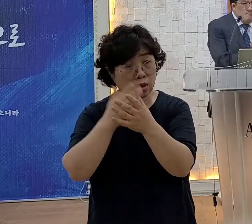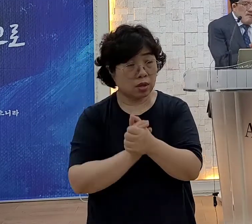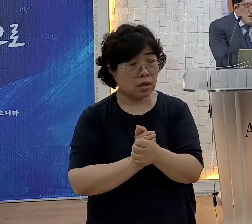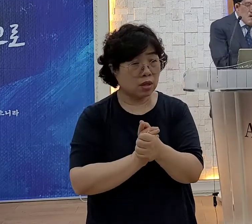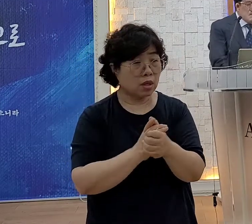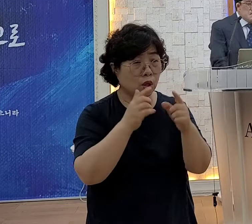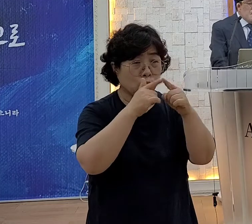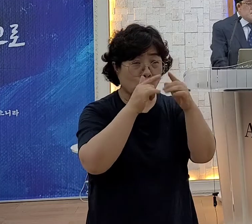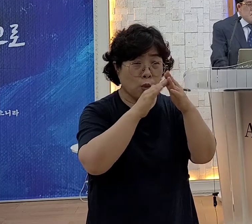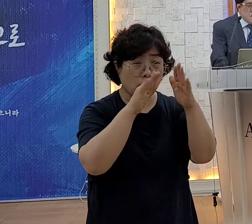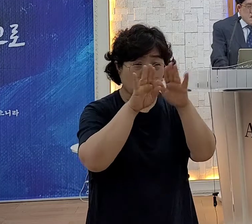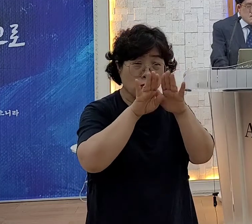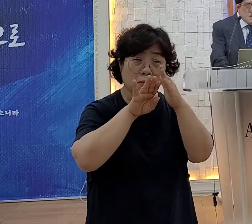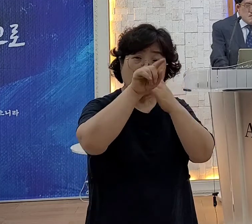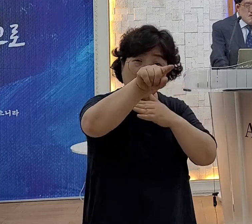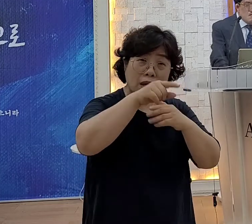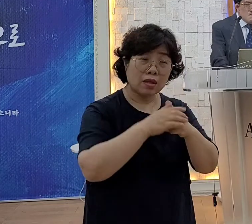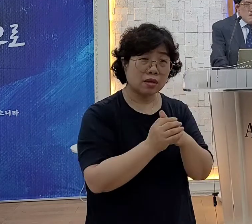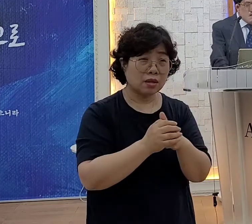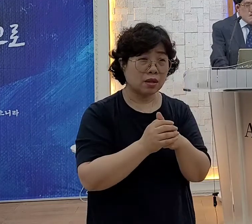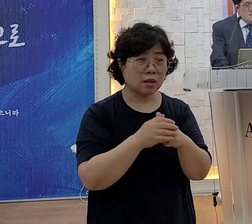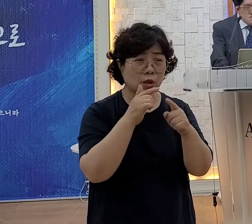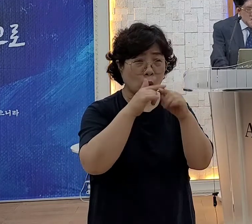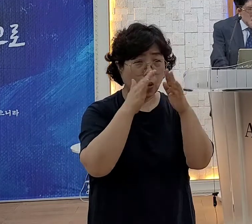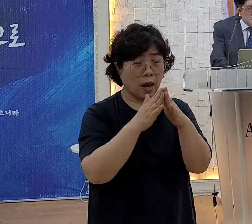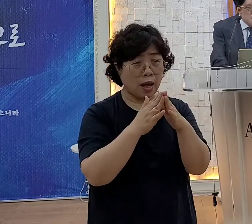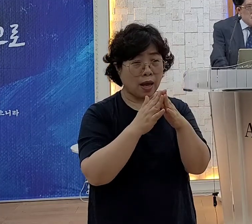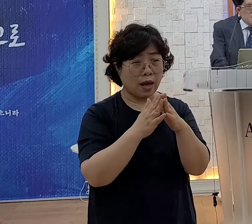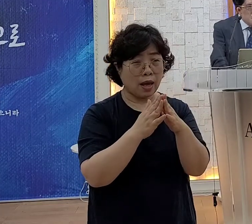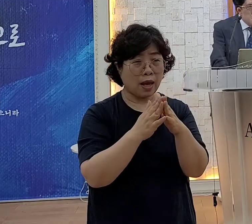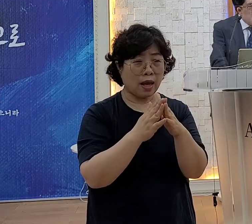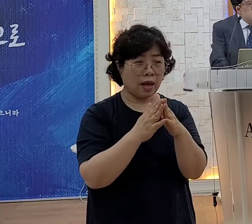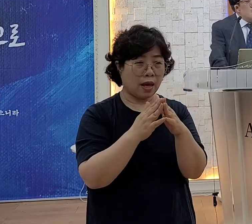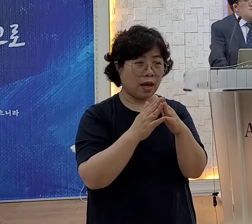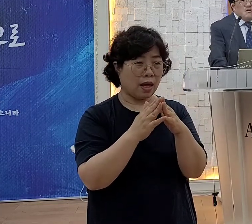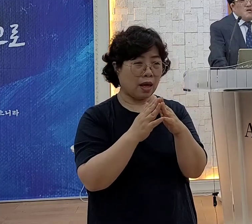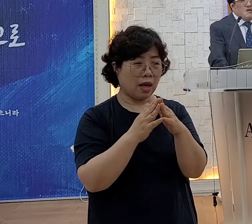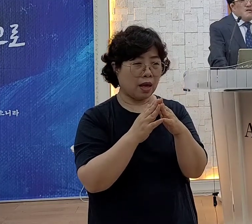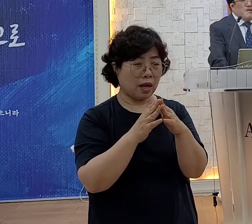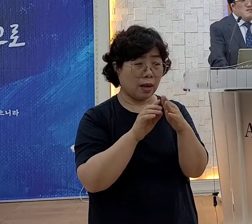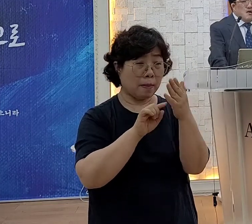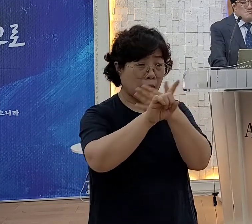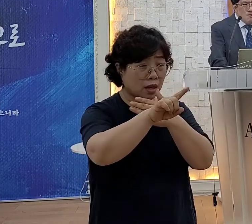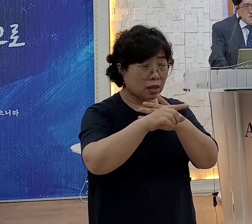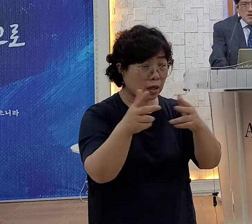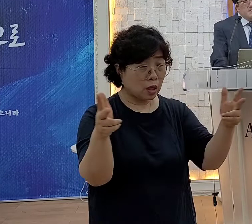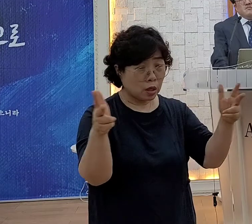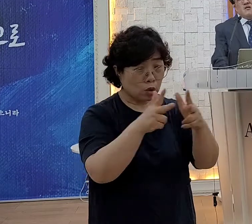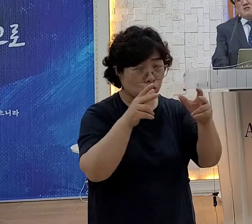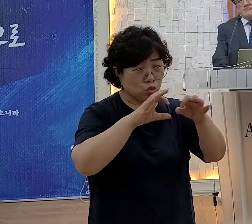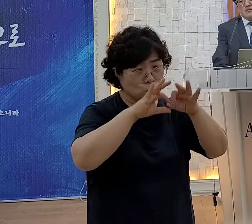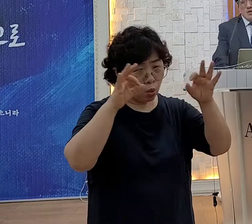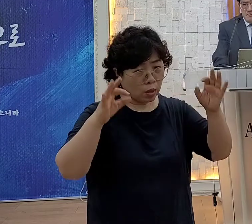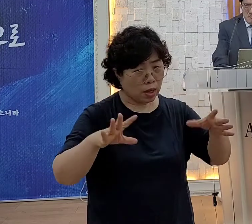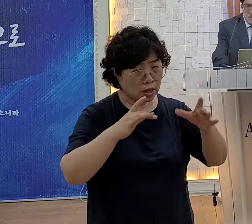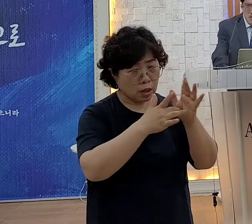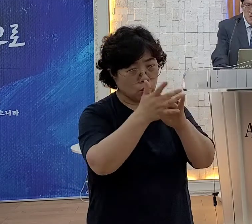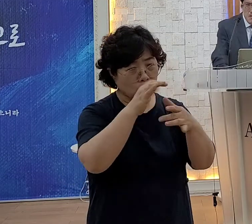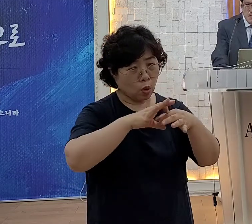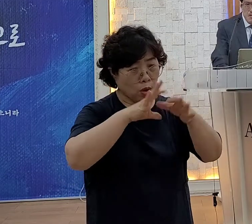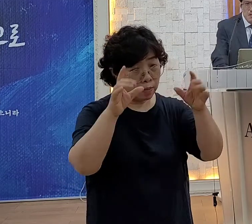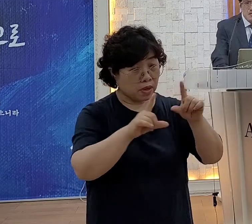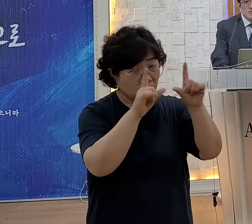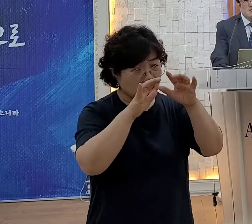오늘 교회 문 밖에 나가서 다음 주 올 때까지 교회 갈 것은 물론 생각하고 있지만 한 주간 내내 내가 예수와 상관없이 사는 사람들이